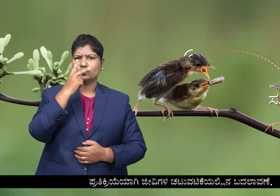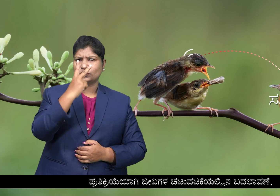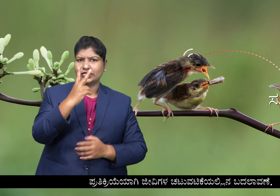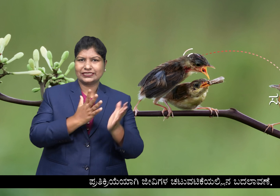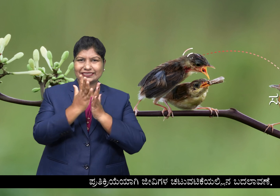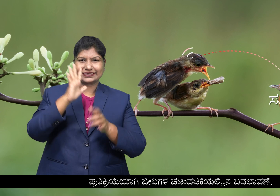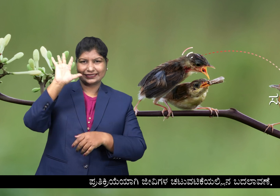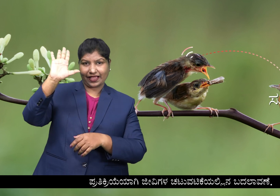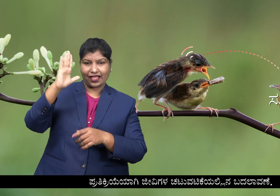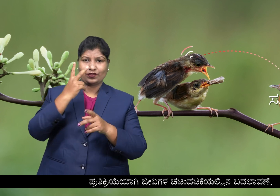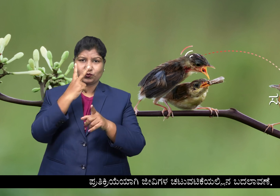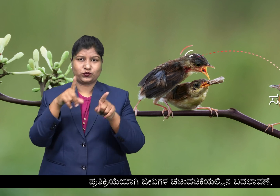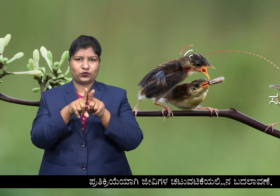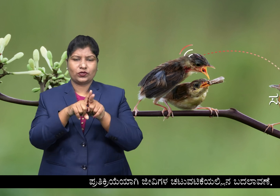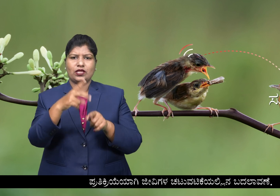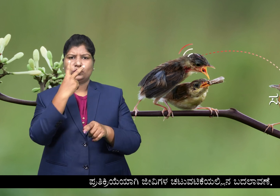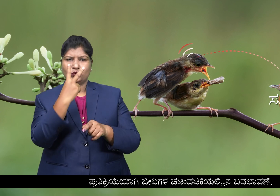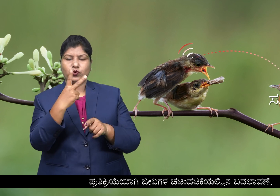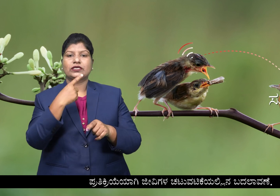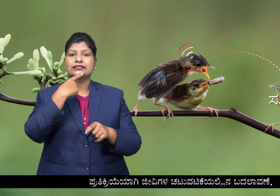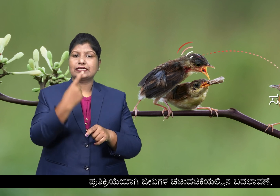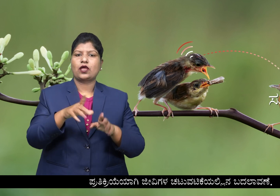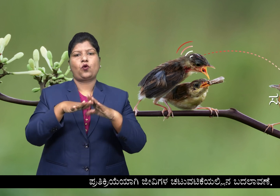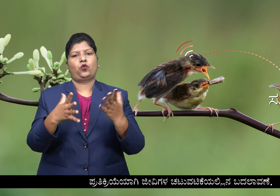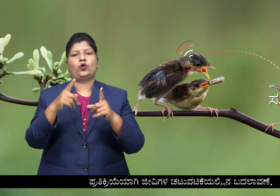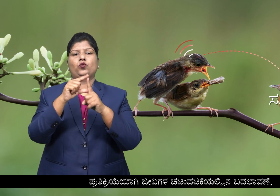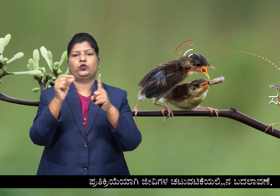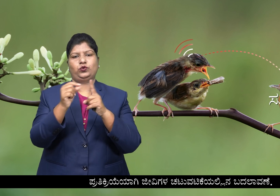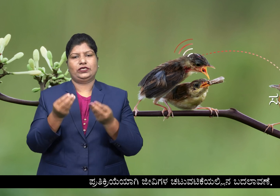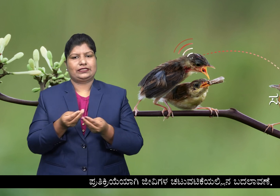ಪ್ರತಿಕ್ರಿಯೆಯಾಗಿ ಜೀವಿಗಳ ಚಟುವಟಿಕೆಯಲ್ಲಿನ ಬದಲಾವಣೆ.